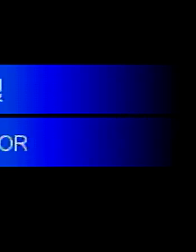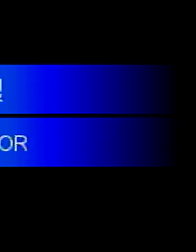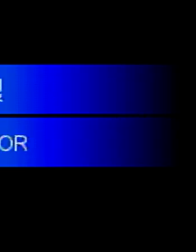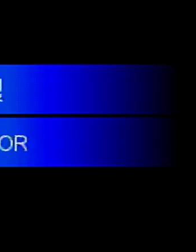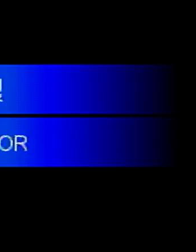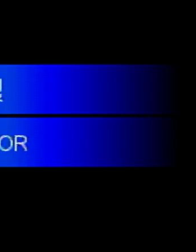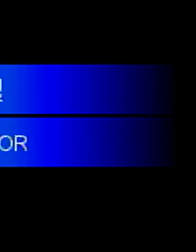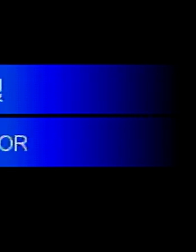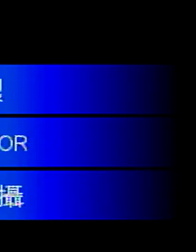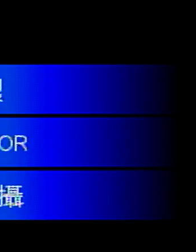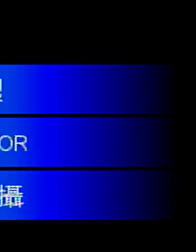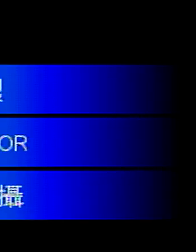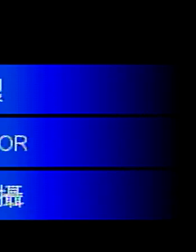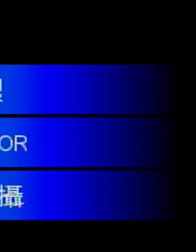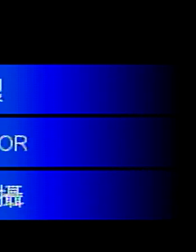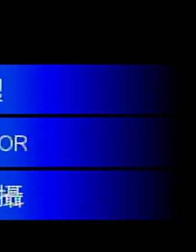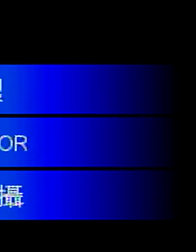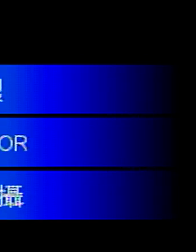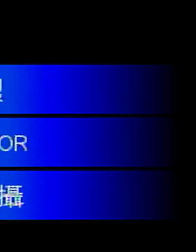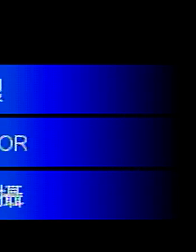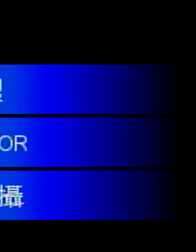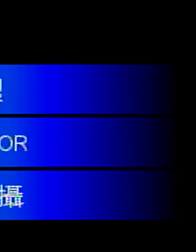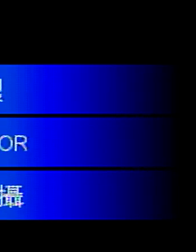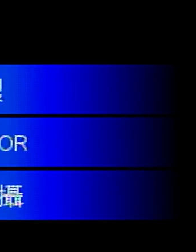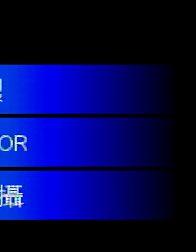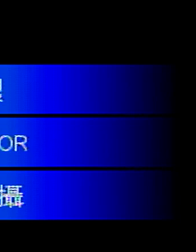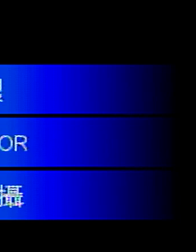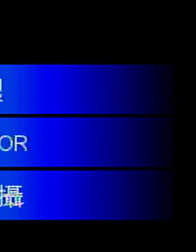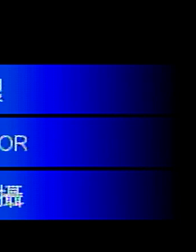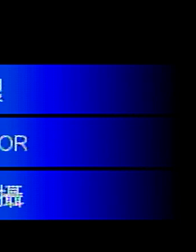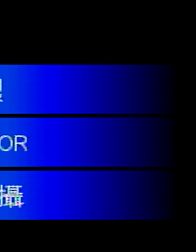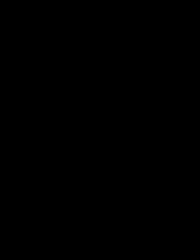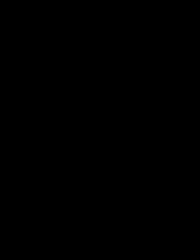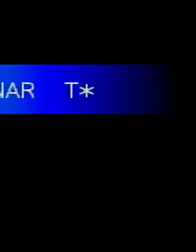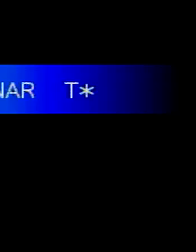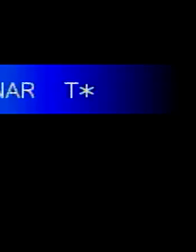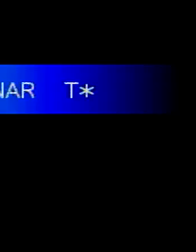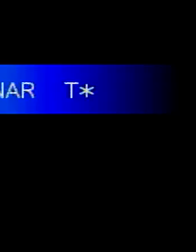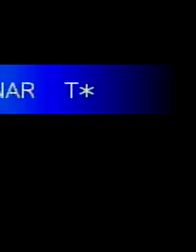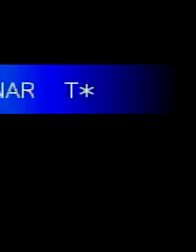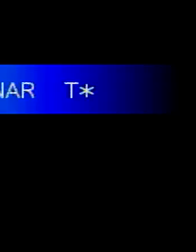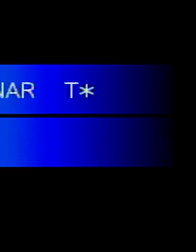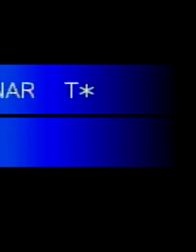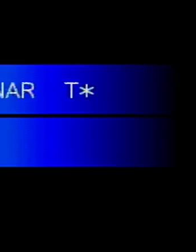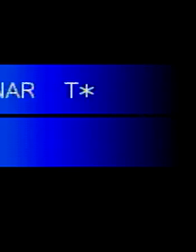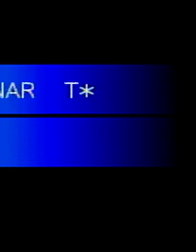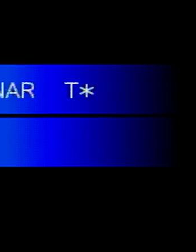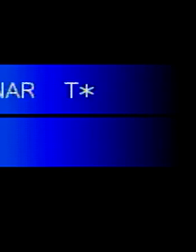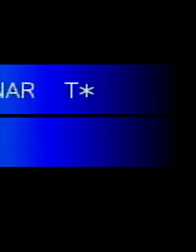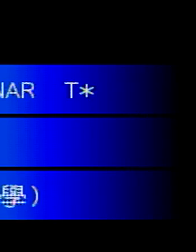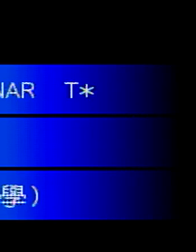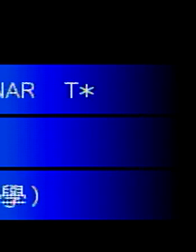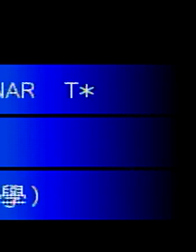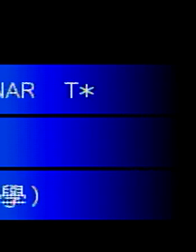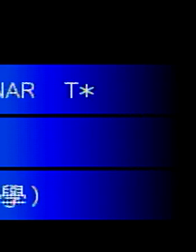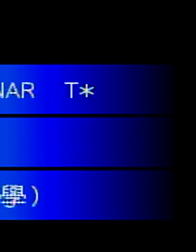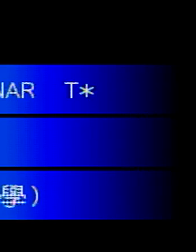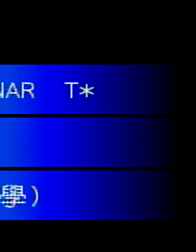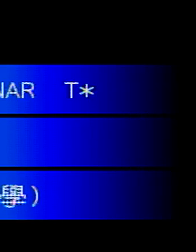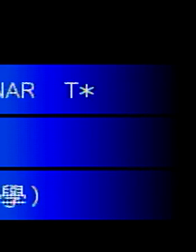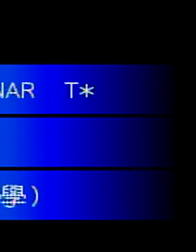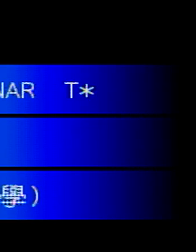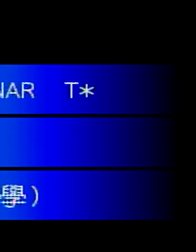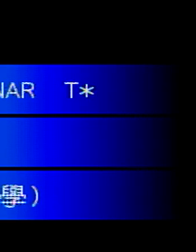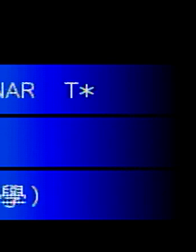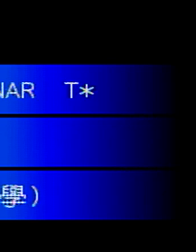子，委员会议的决议的结论会上网。所以大家等一下可以问副主委，也可以上网直接看。